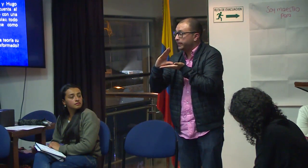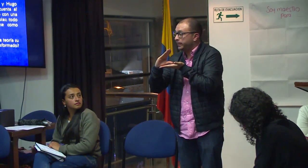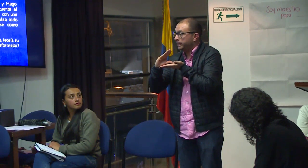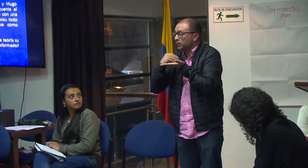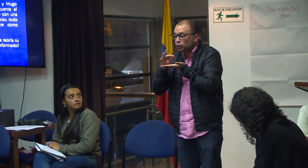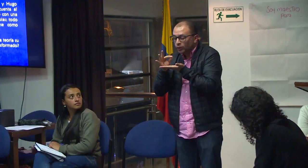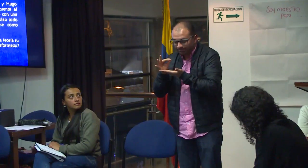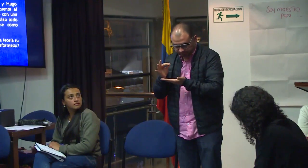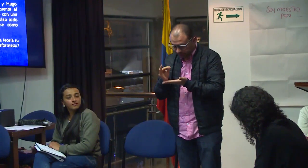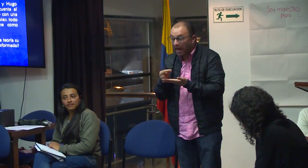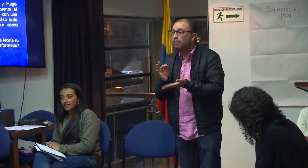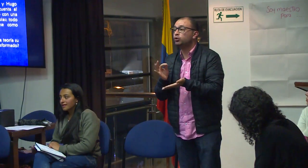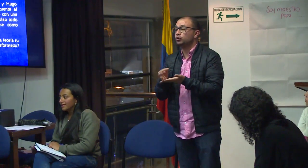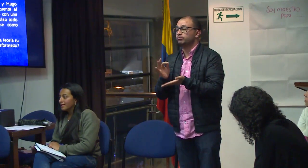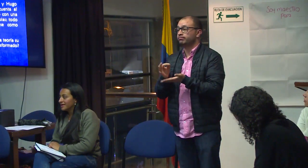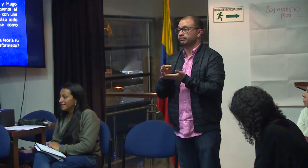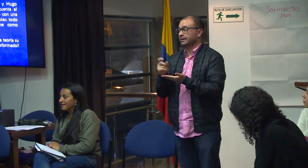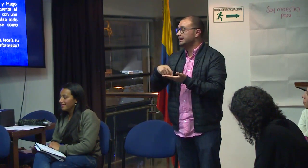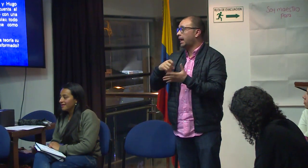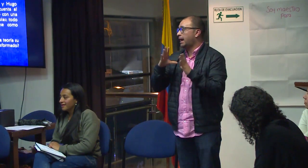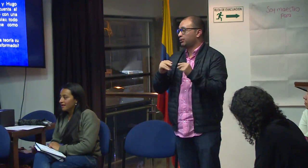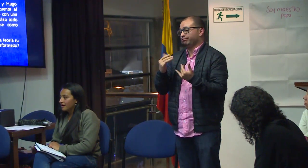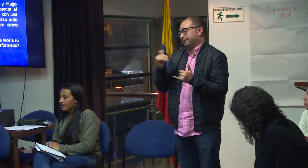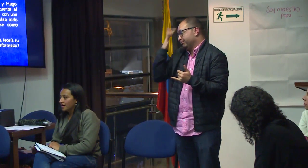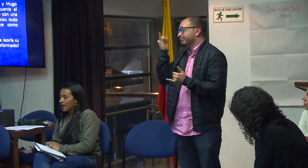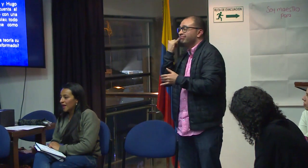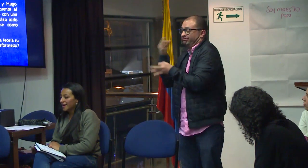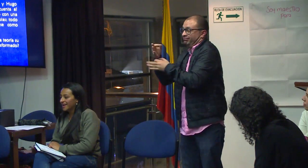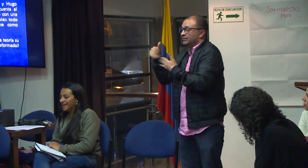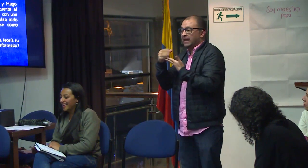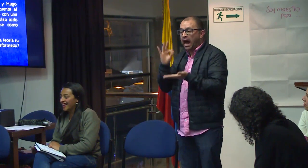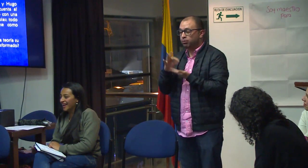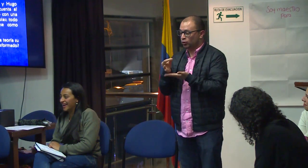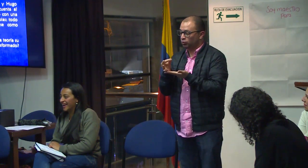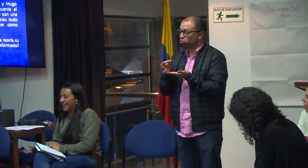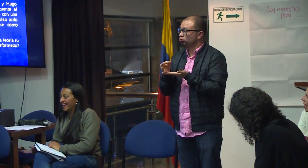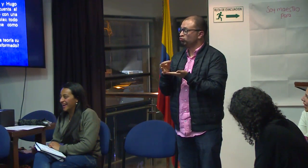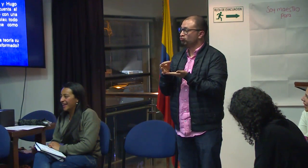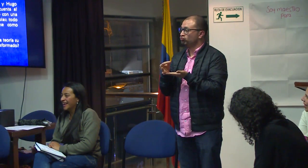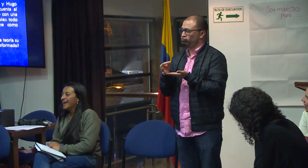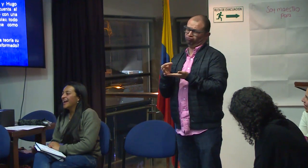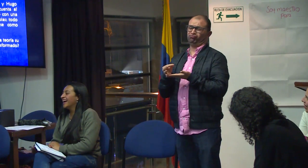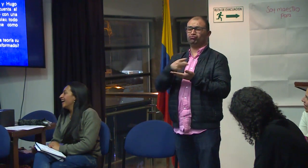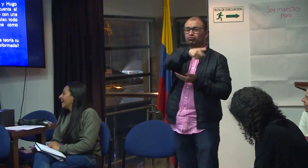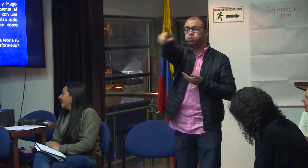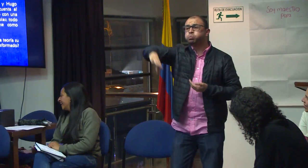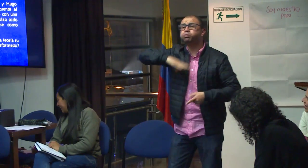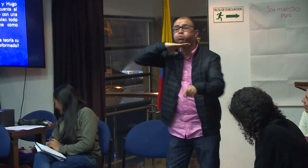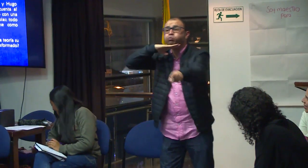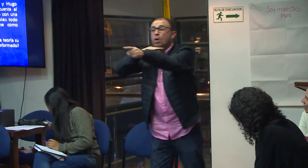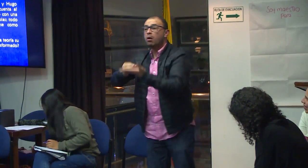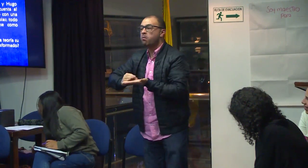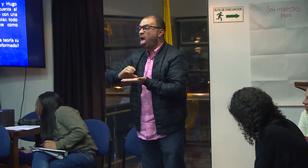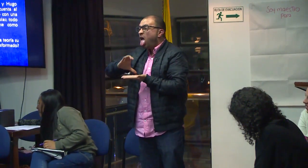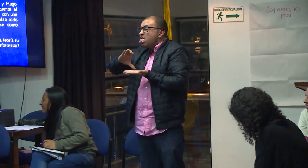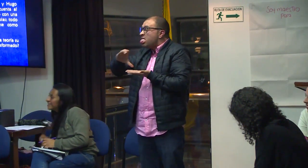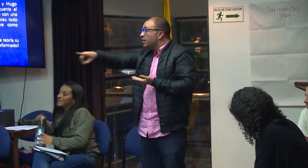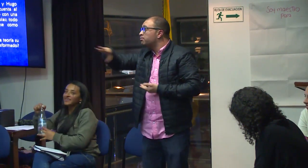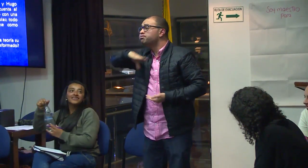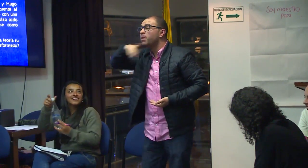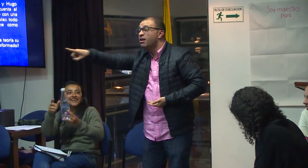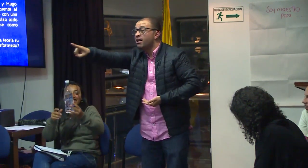Por ejemplo, aquí yo siento que se me está acabando el café. Se me está acabando el café. Yo no sé.